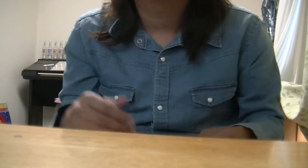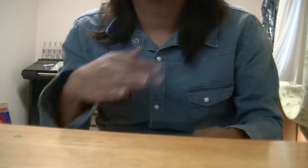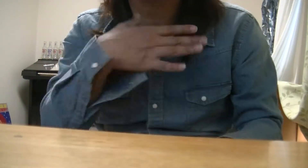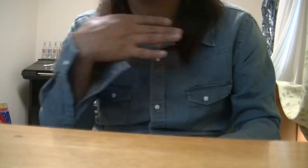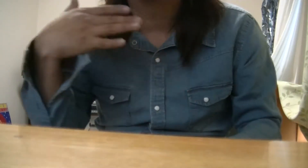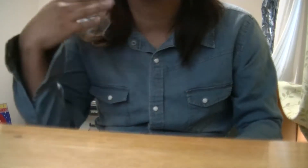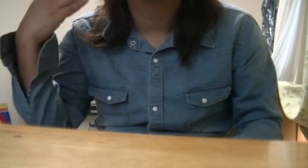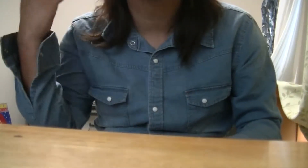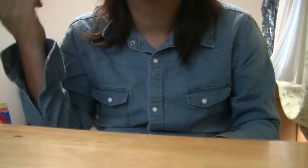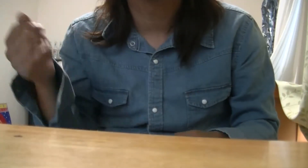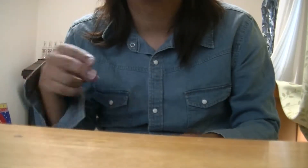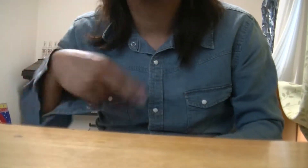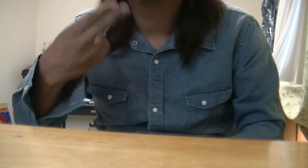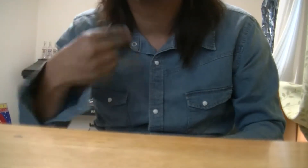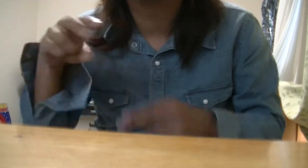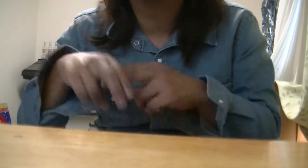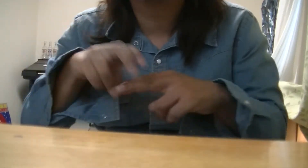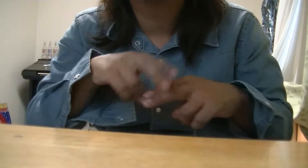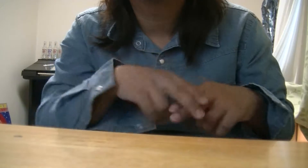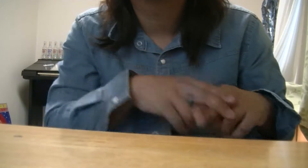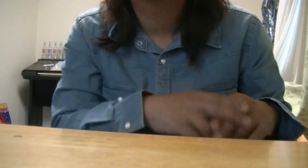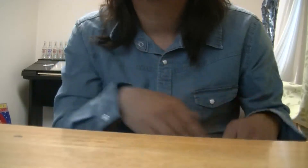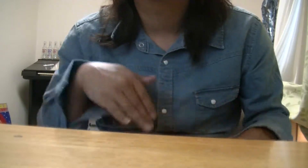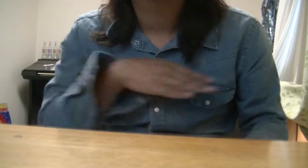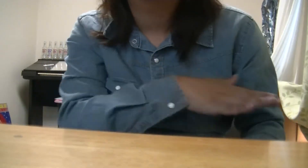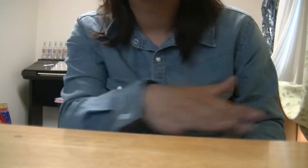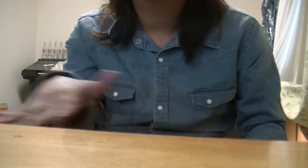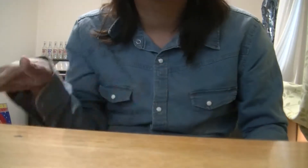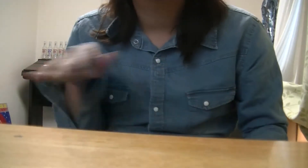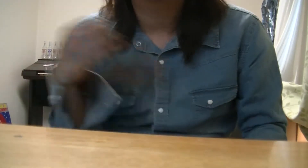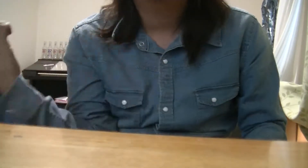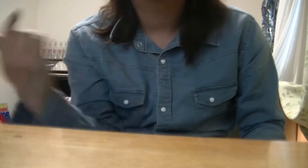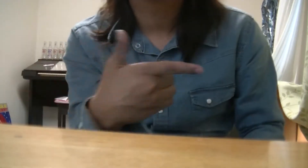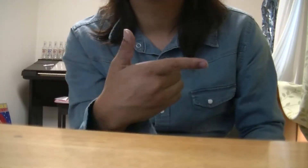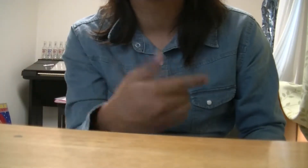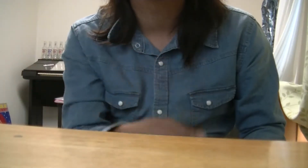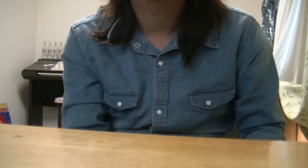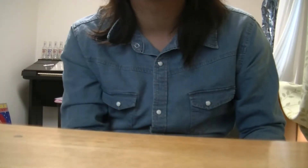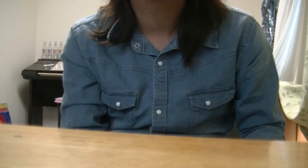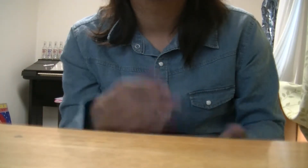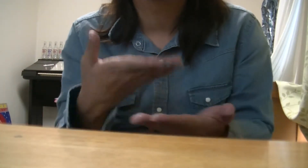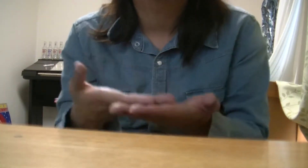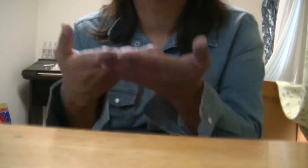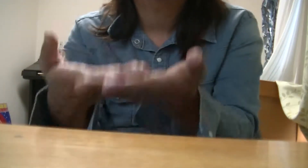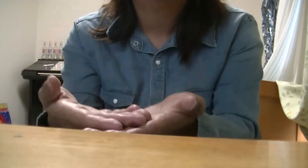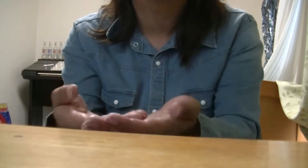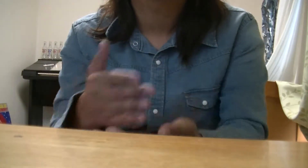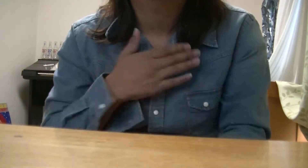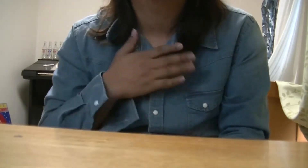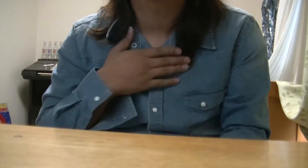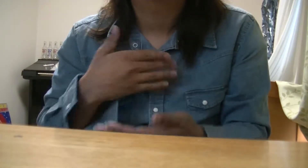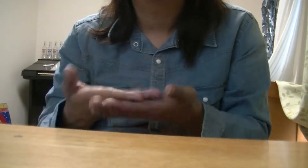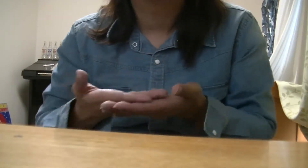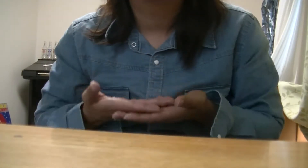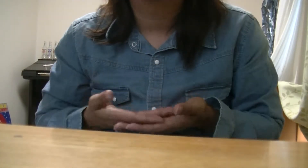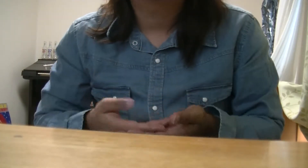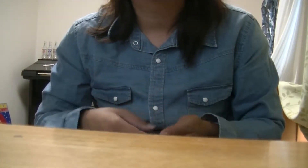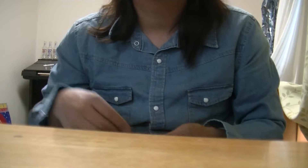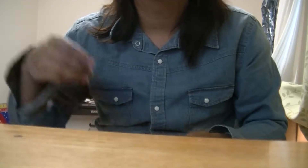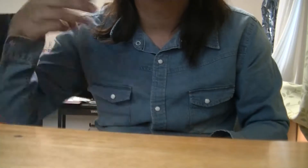体験ができることも、私たちのこのスピーディーなサービスを受けられることも、マクドナルドでしか体